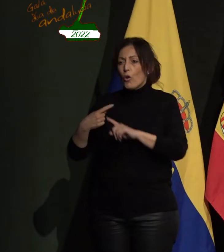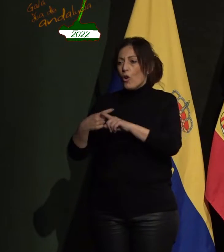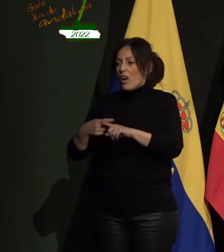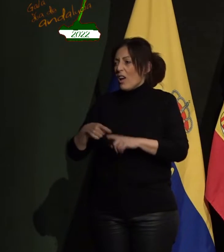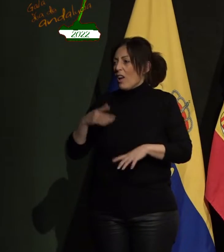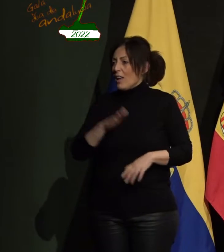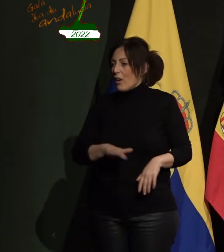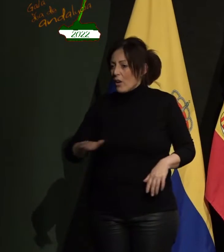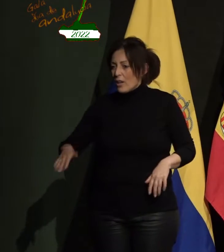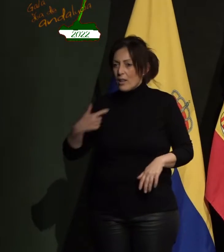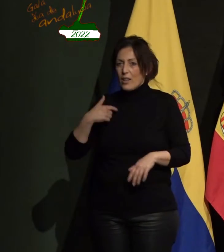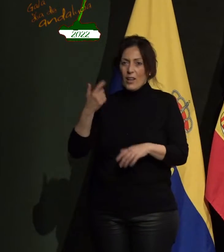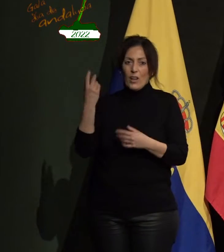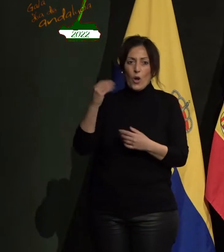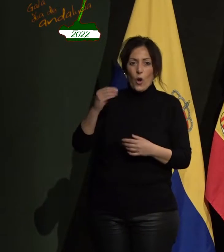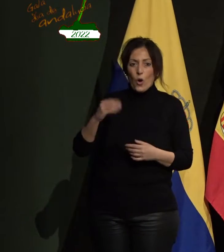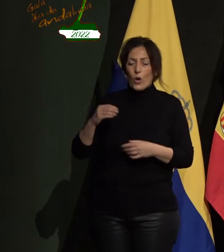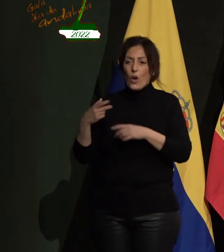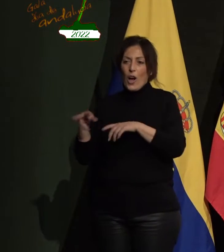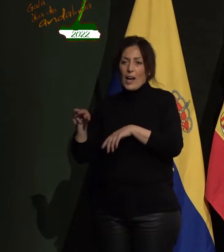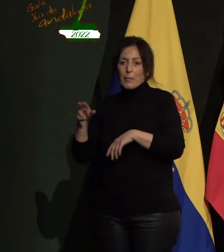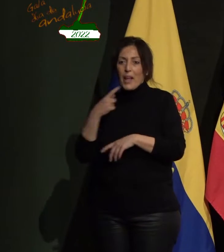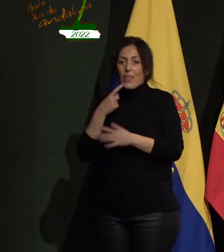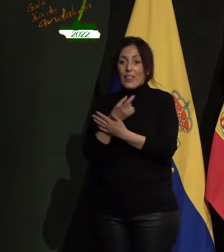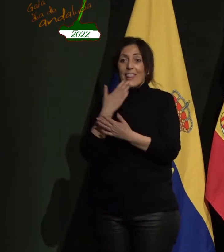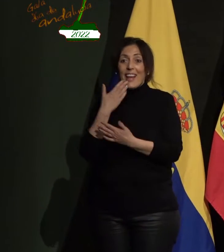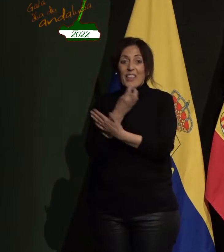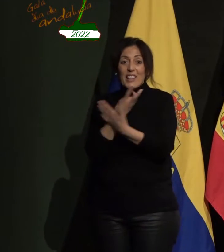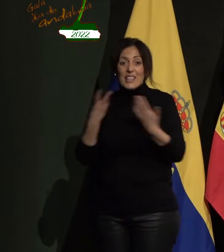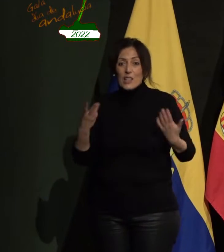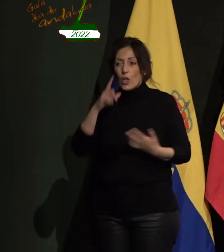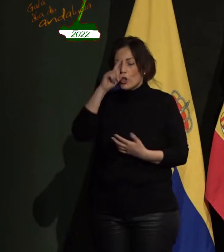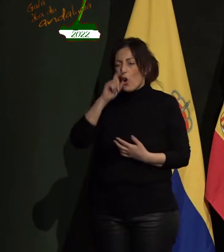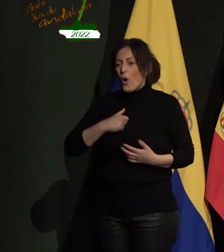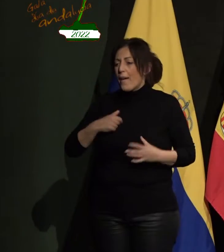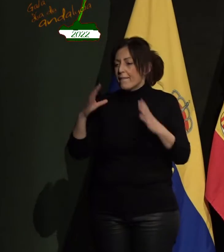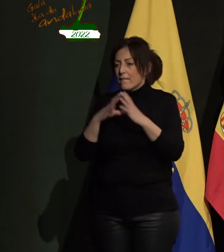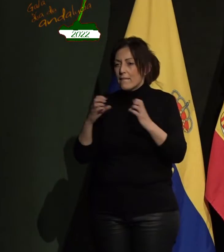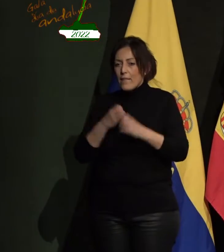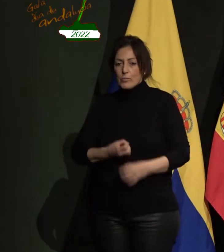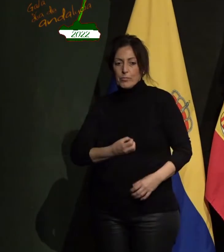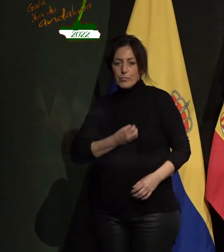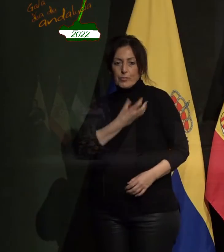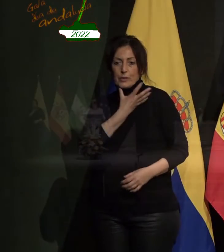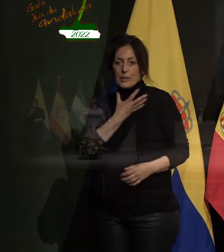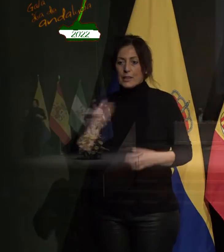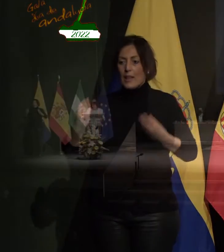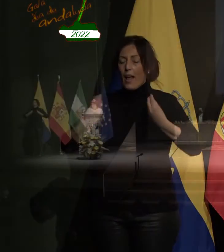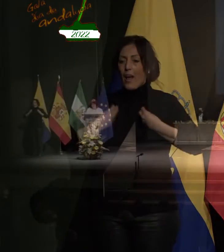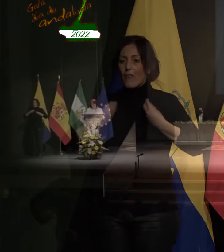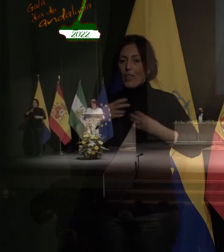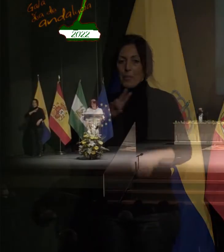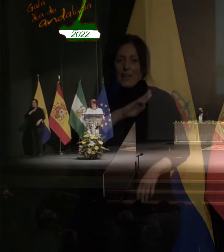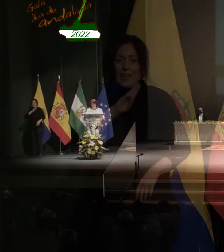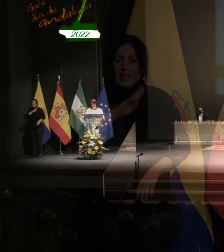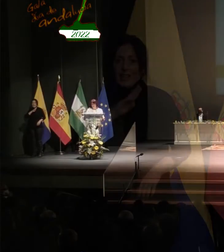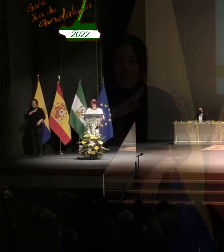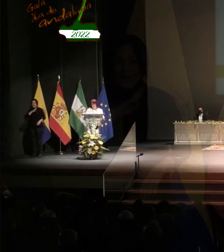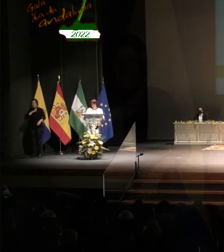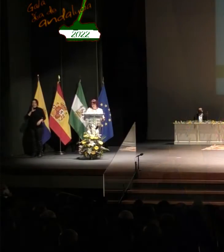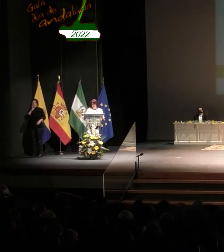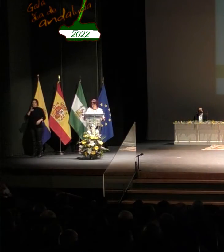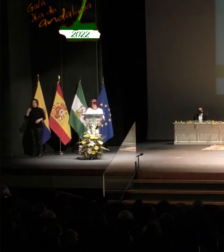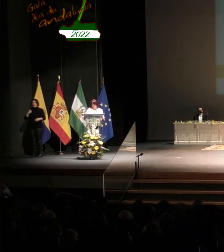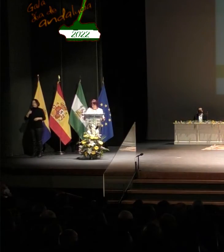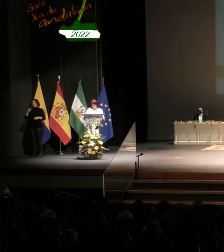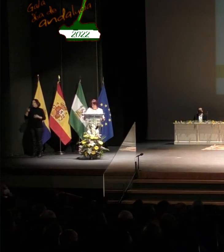y juventud con su hermano Alberto Jesús y con 18 años ya descubre su verdadera vocación, la vida militar. Inicia, por tanto, su